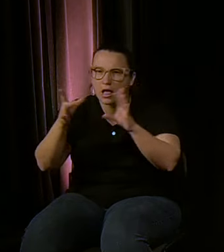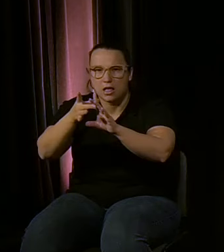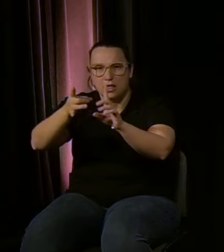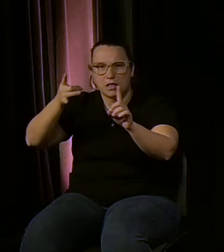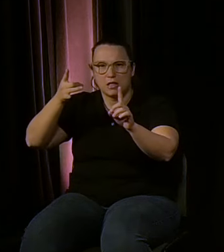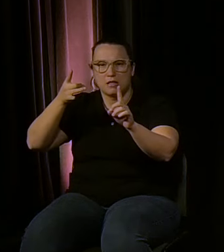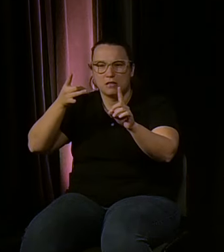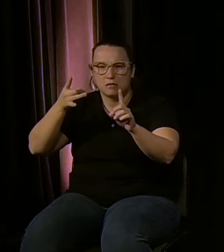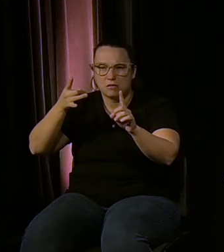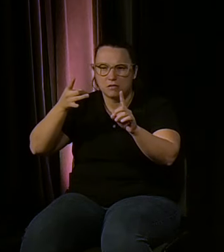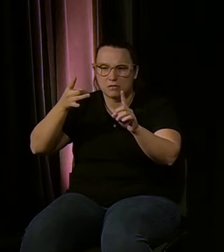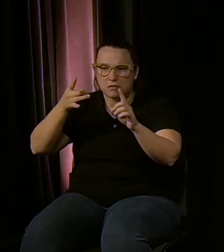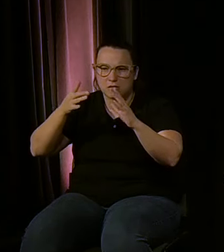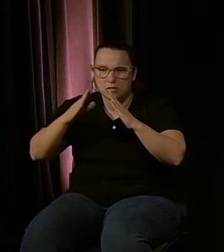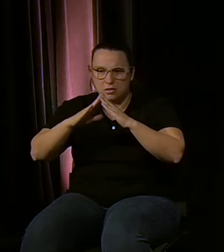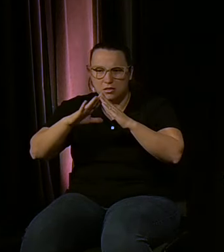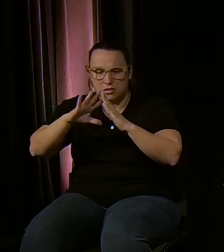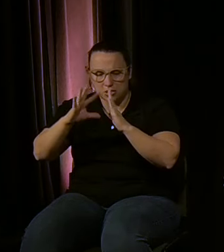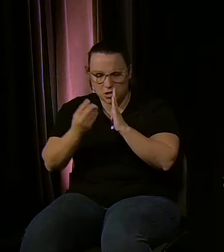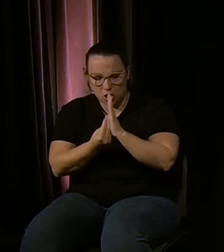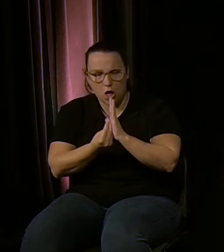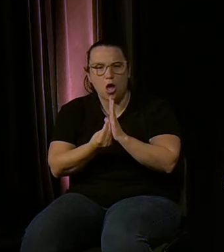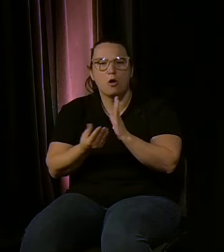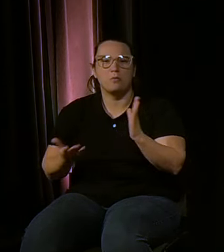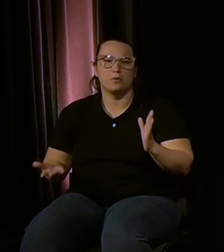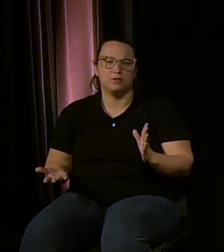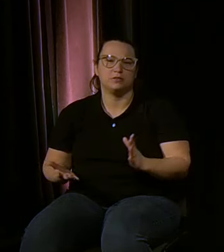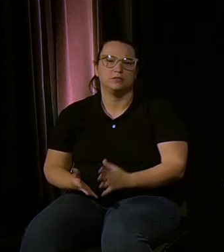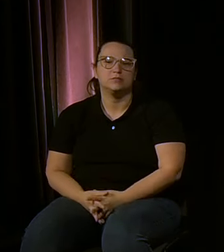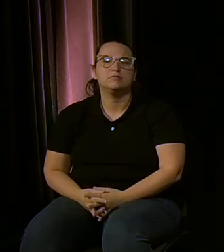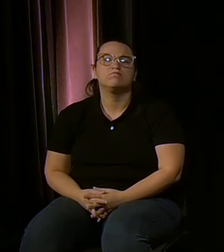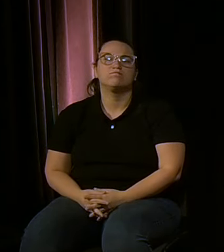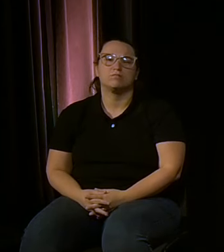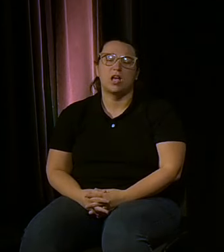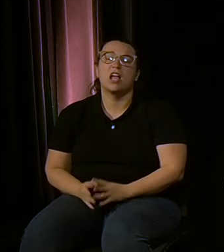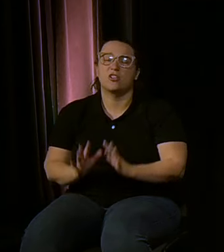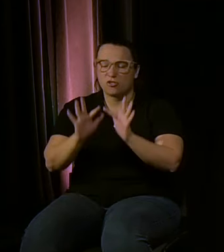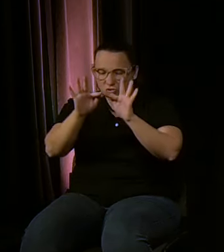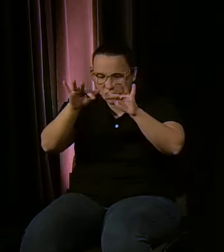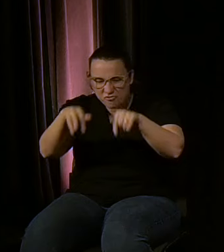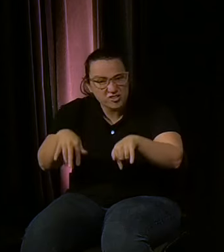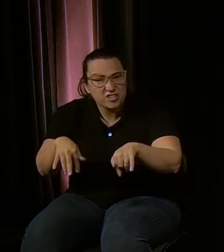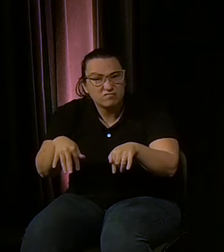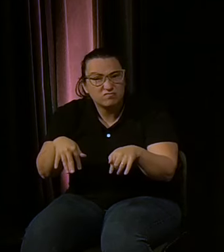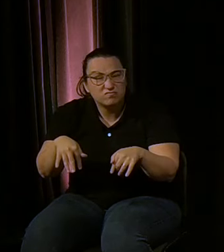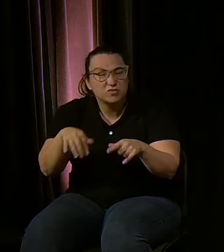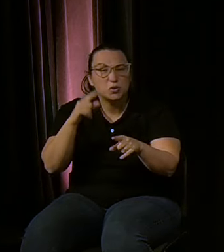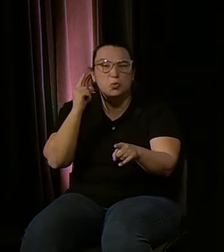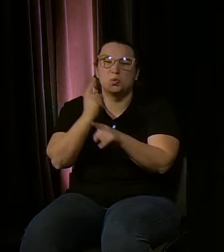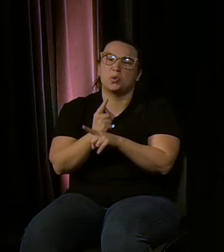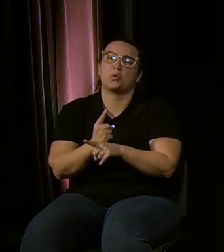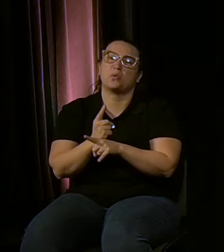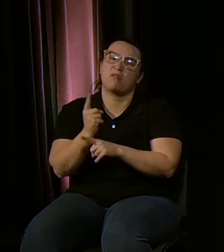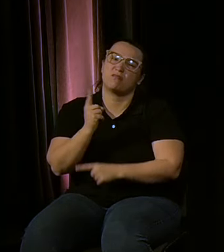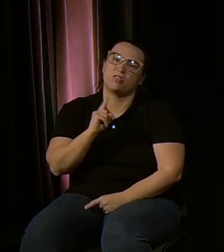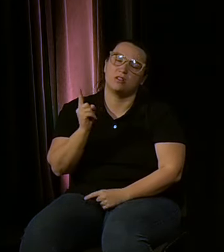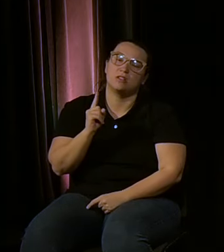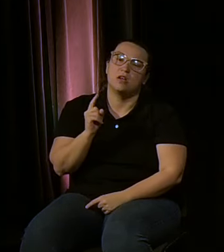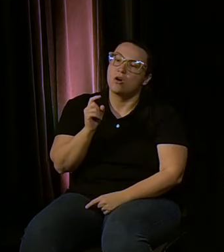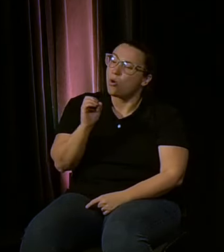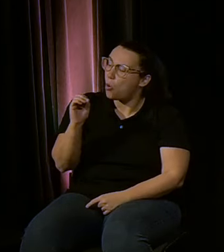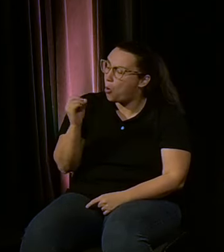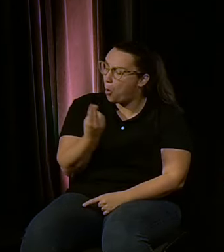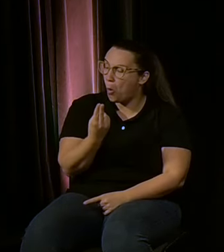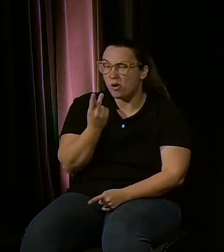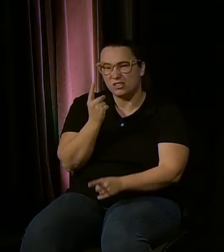quilombo perdido, é uma grande caça ao tesouro, para no final esse artefato não ser necessariamente encontrado, ou quando foi encontrado